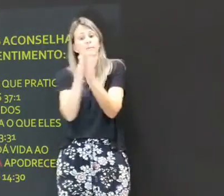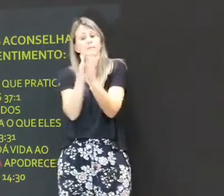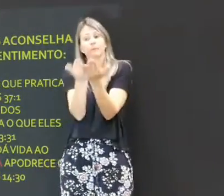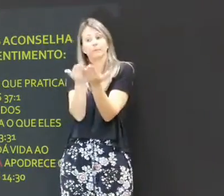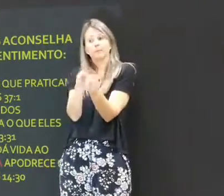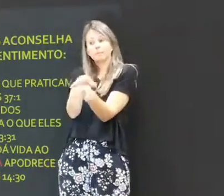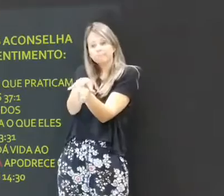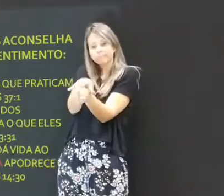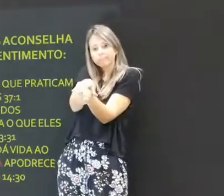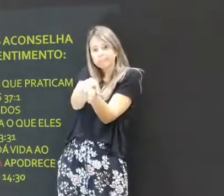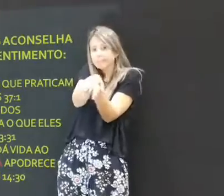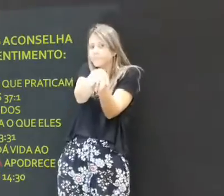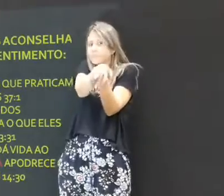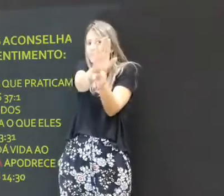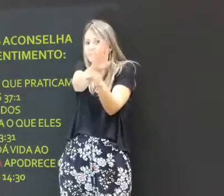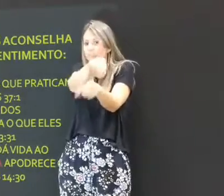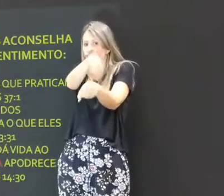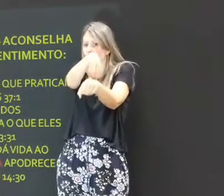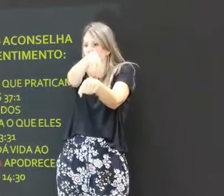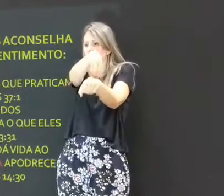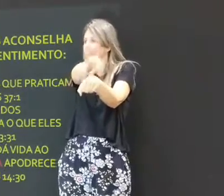Então, o que a Bíblia nos aconselha?